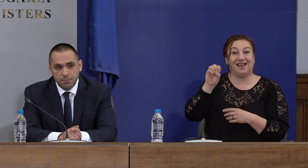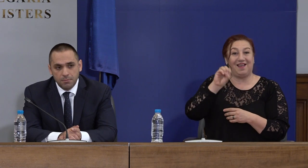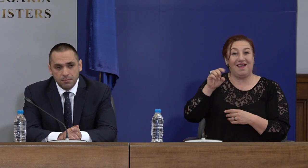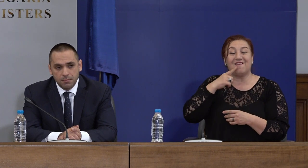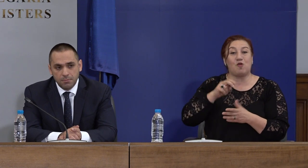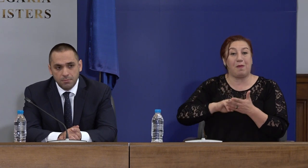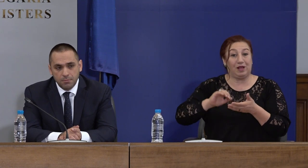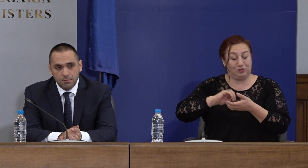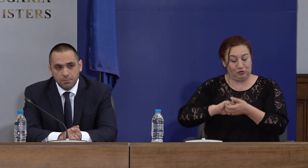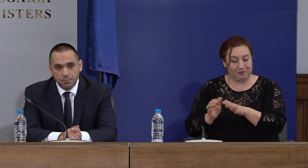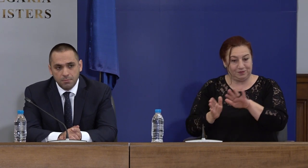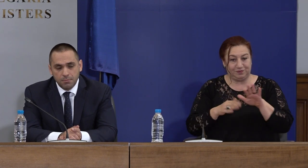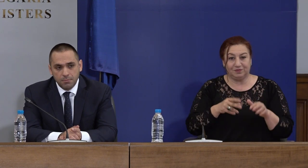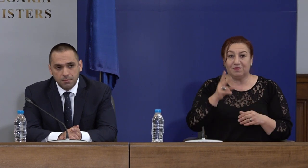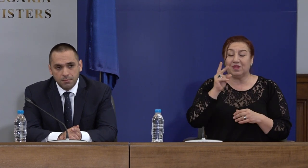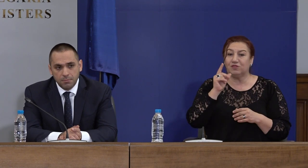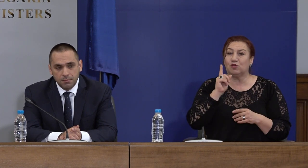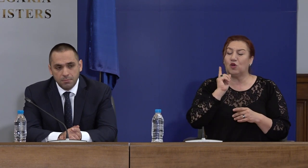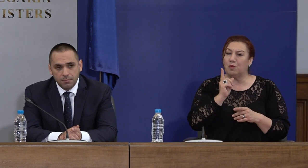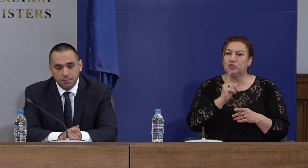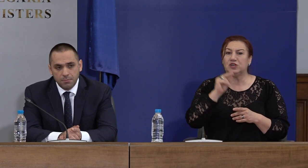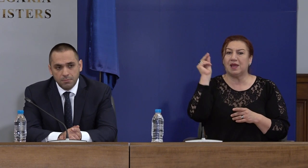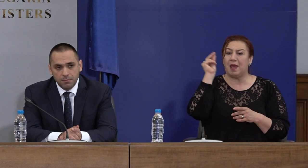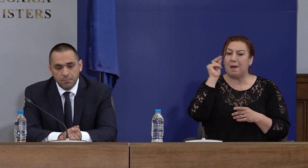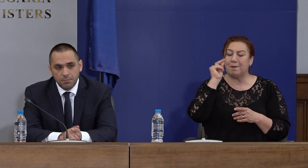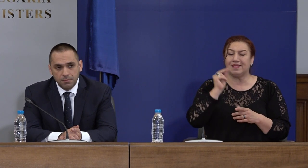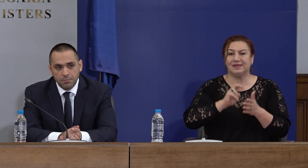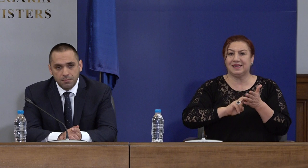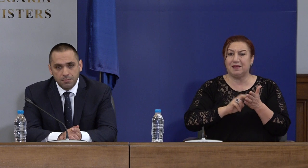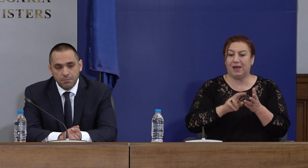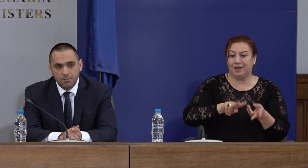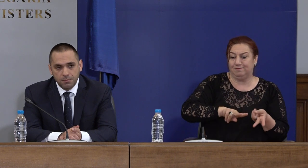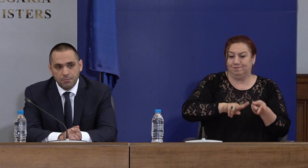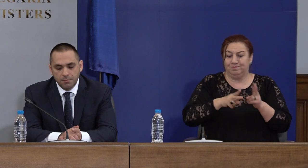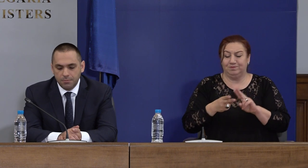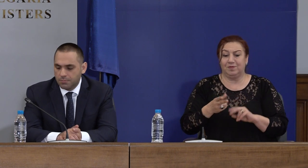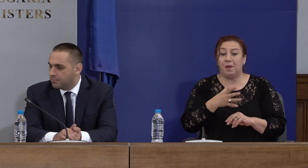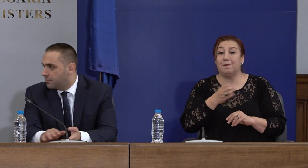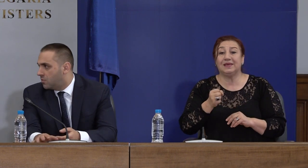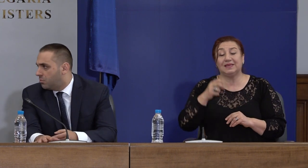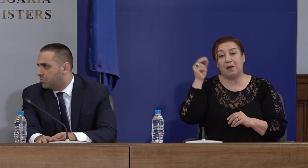Първа инвестиционна банка да бъде капитализирана без ББР да участва в този процес?